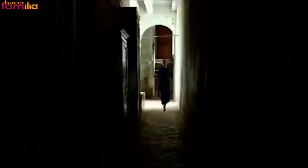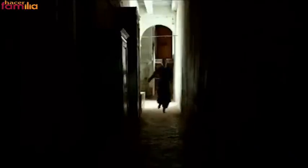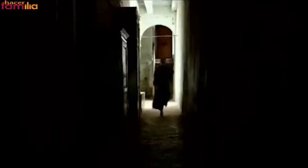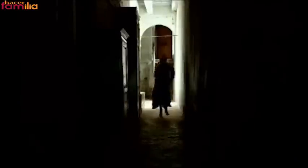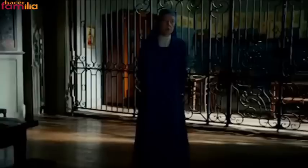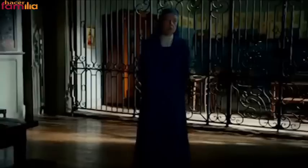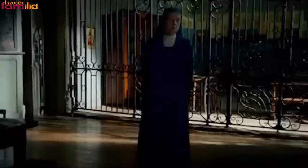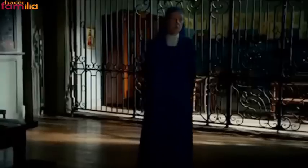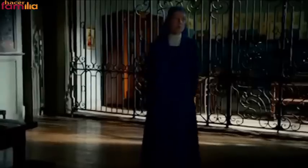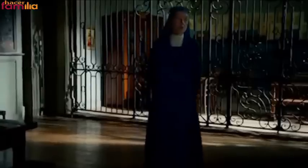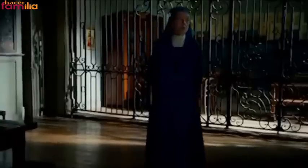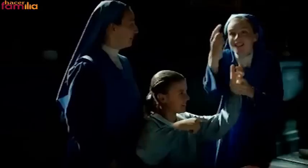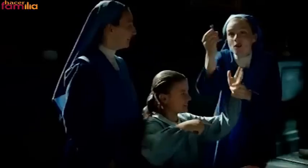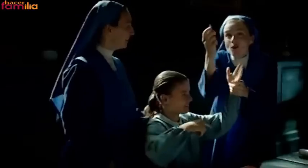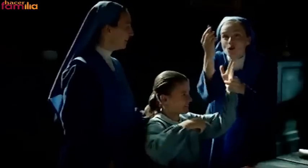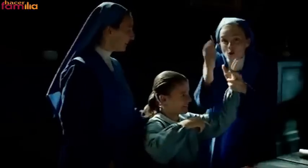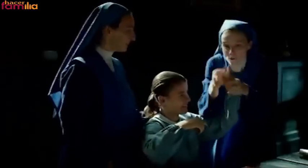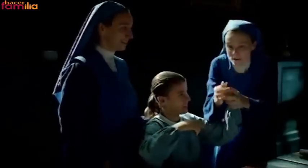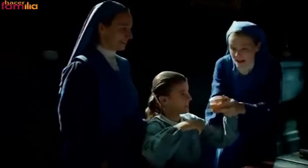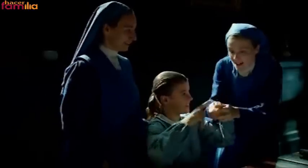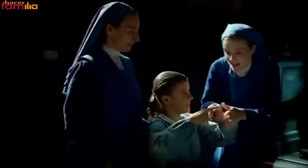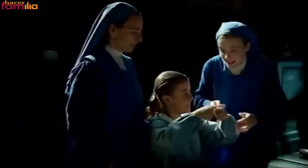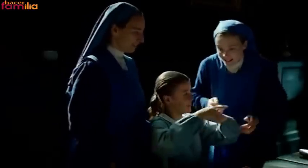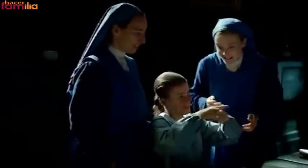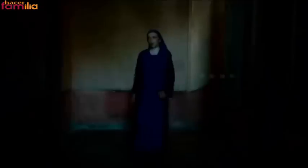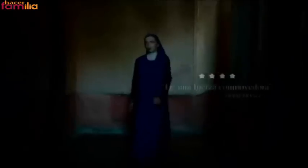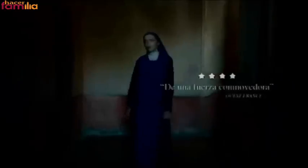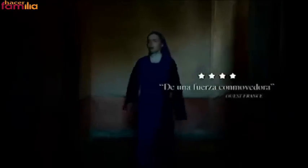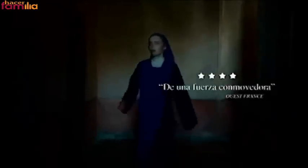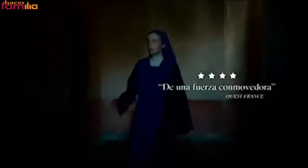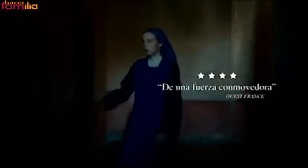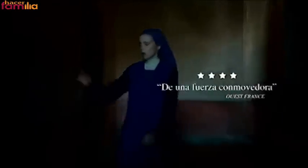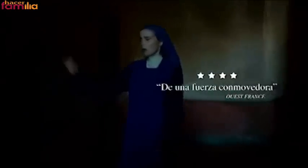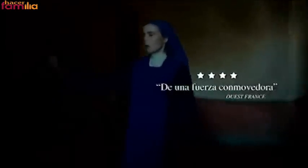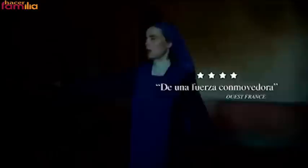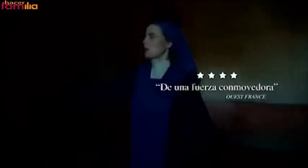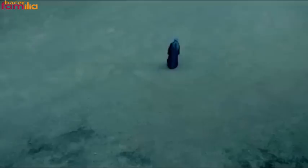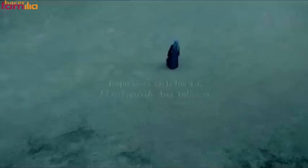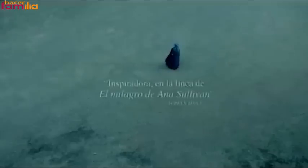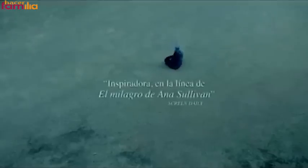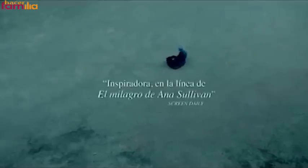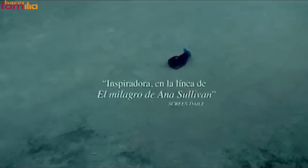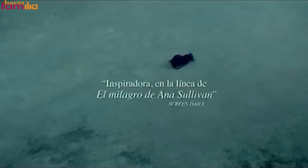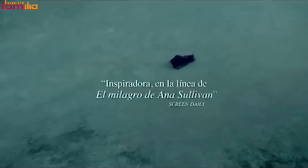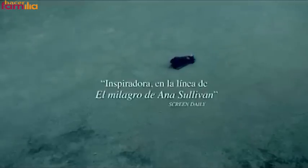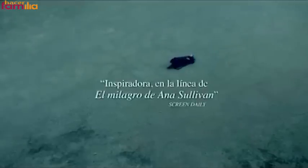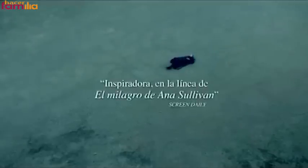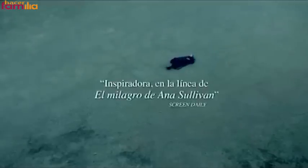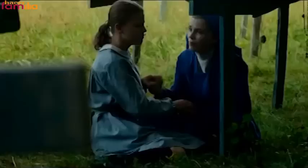tinieblas lo que fuera necesario porque ella estuviera bien des el consejo de los médicos de internarla en un manicomio y